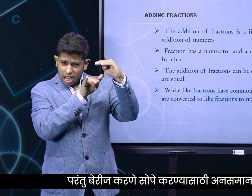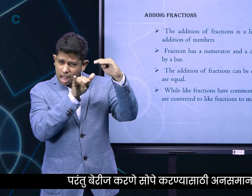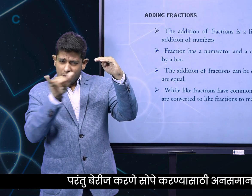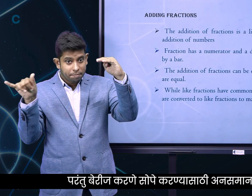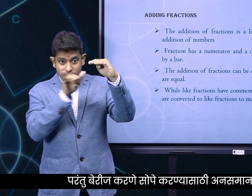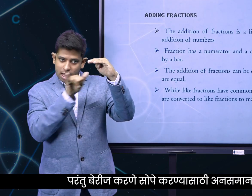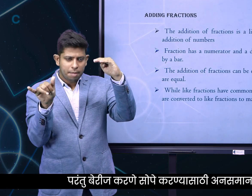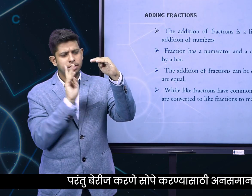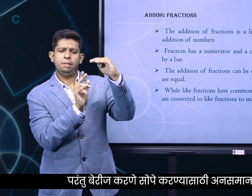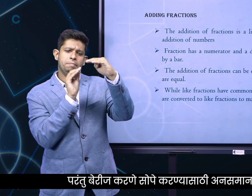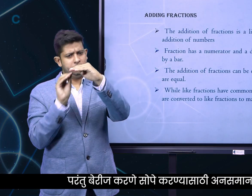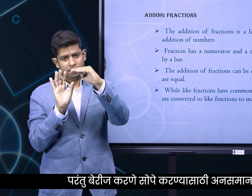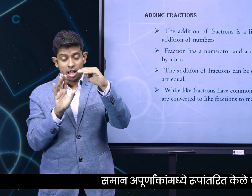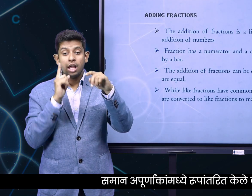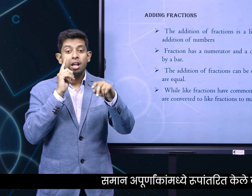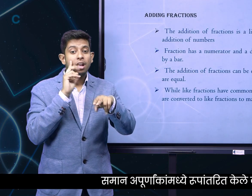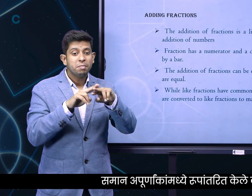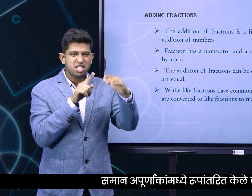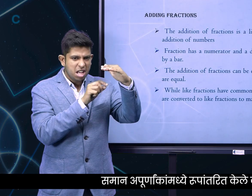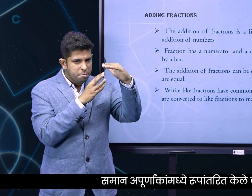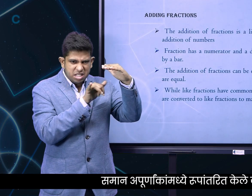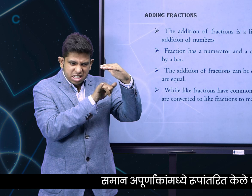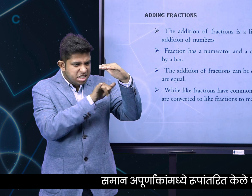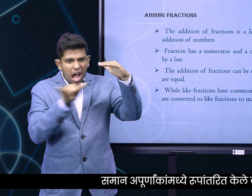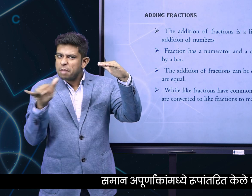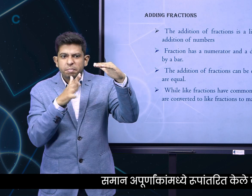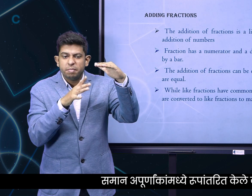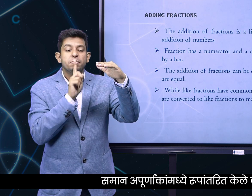अनसमान अपूर्णांकांना समान अपूर्णांकांमध्ये रूपांतरित केले जाते.